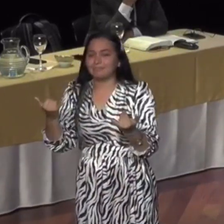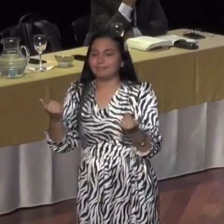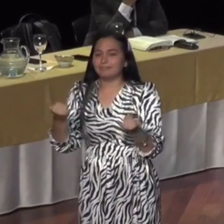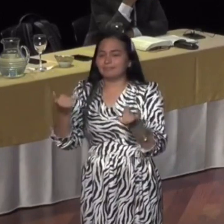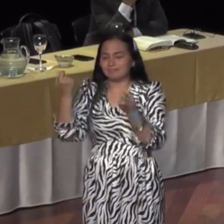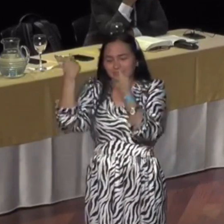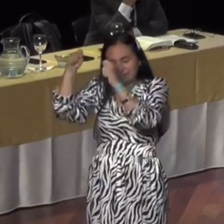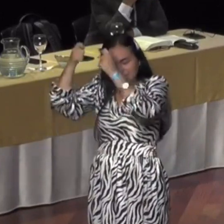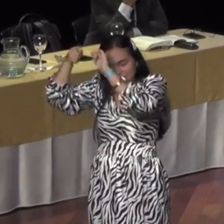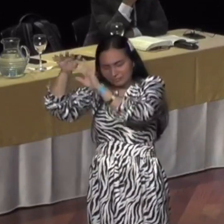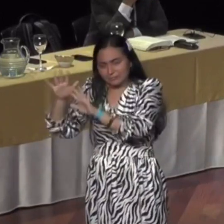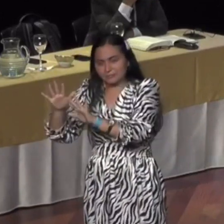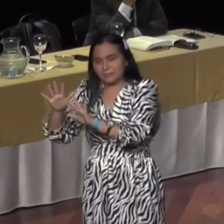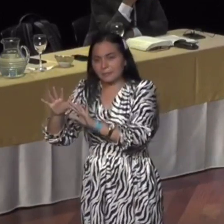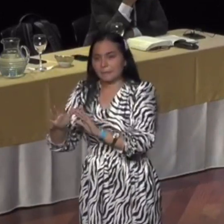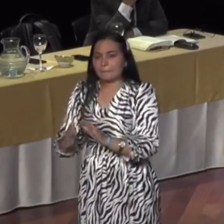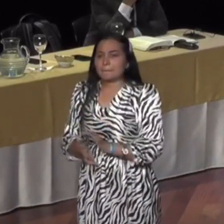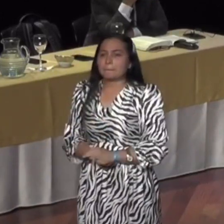Aleluya.